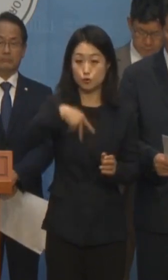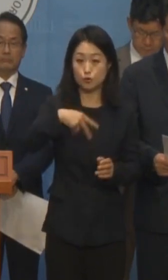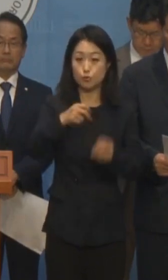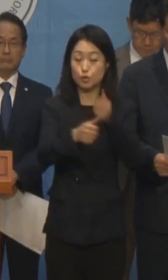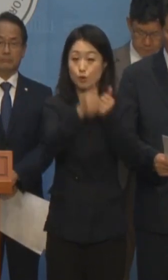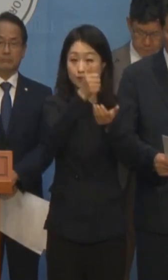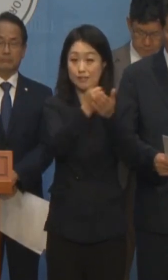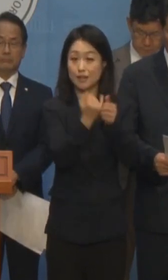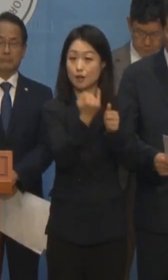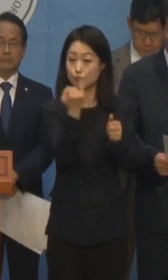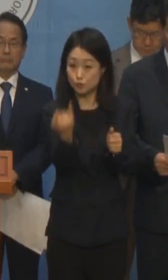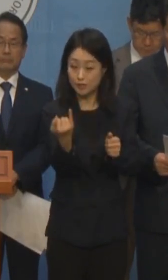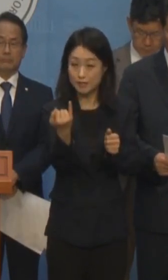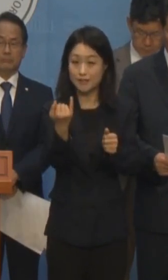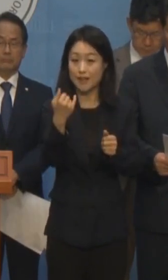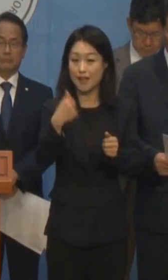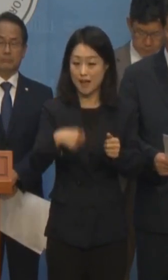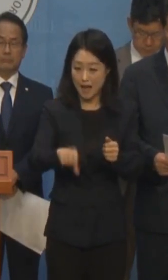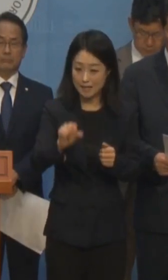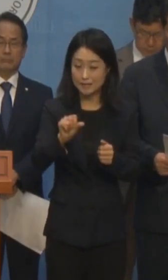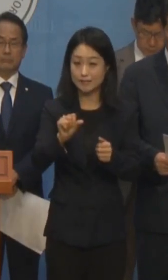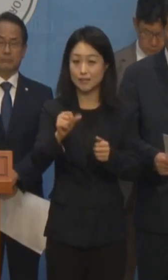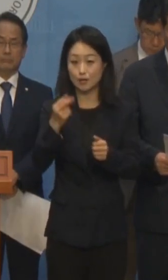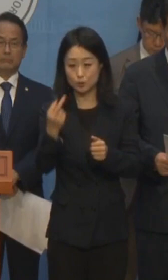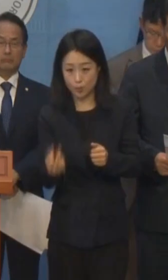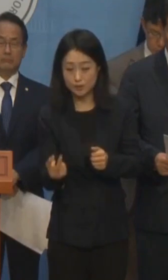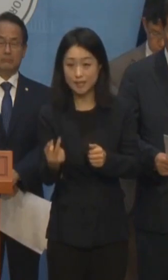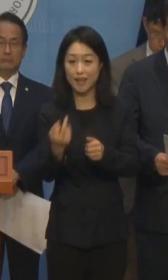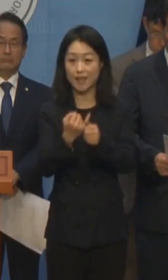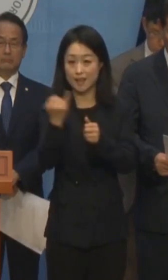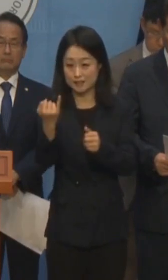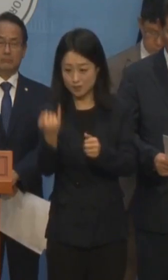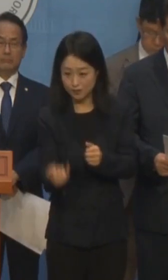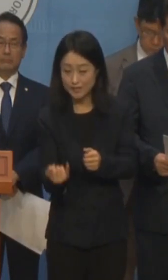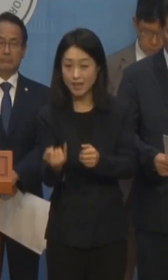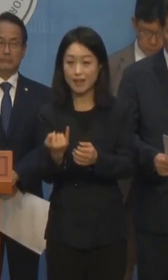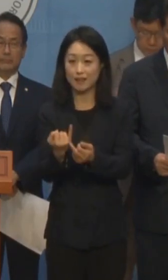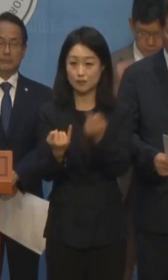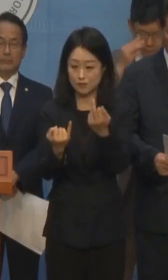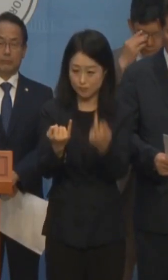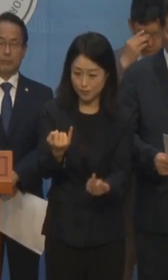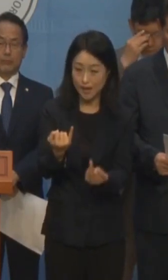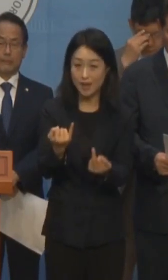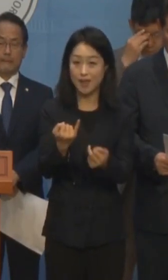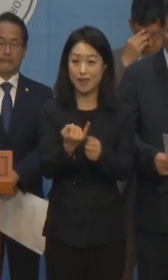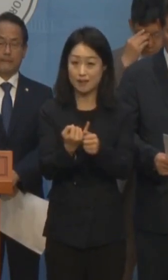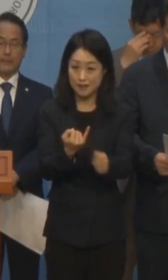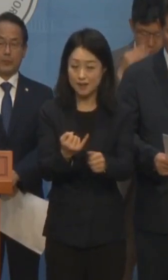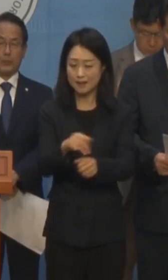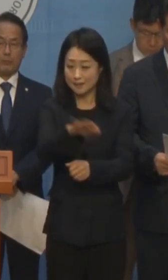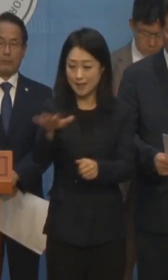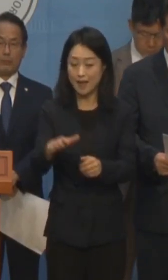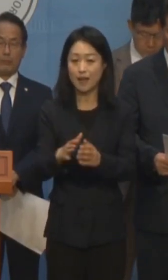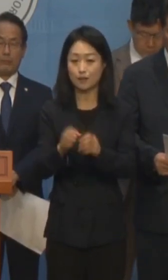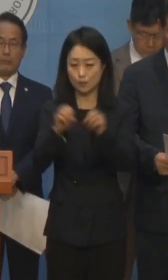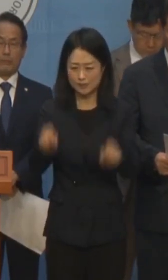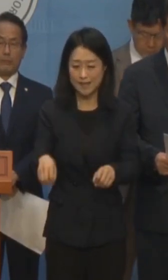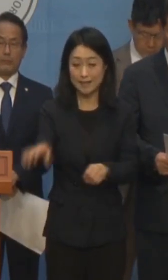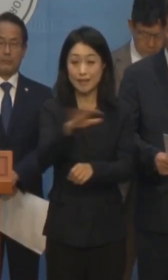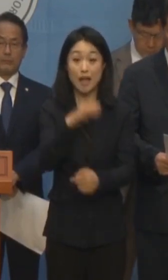위원장의 배우자, 아들, 동생, 처제, 동서, 조카 등 지인과 전 직장 동료들이